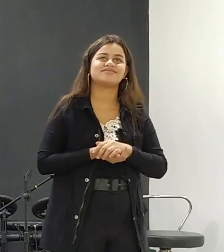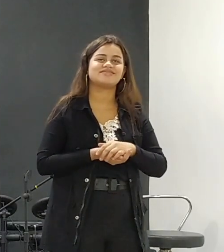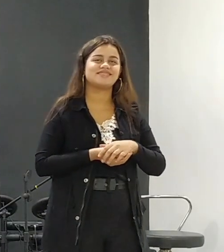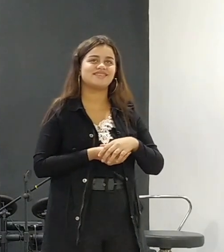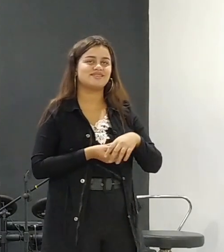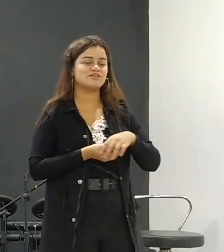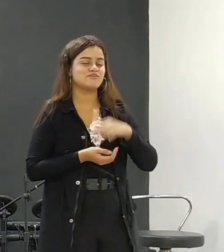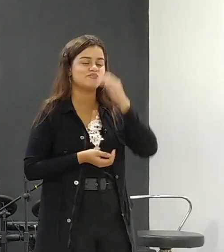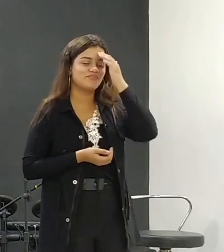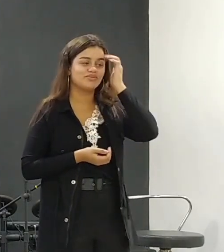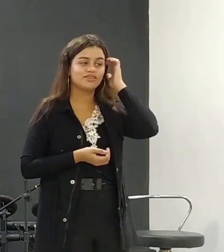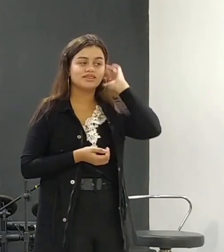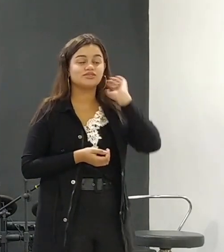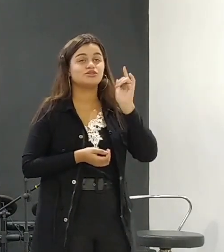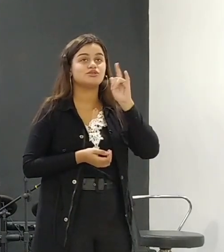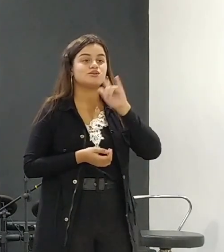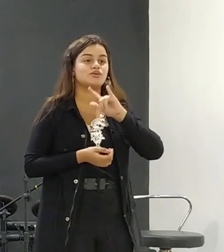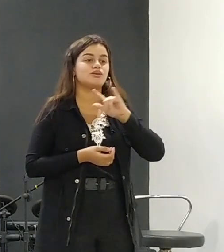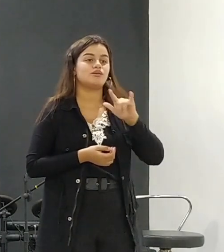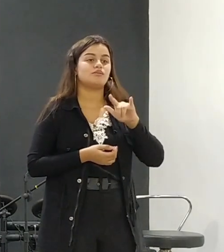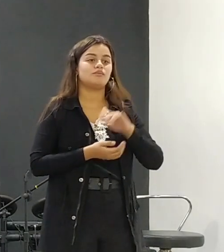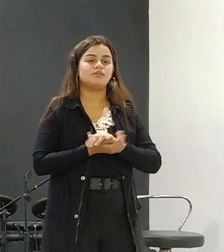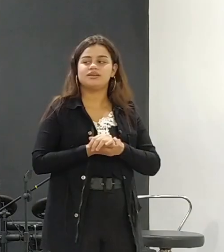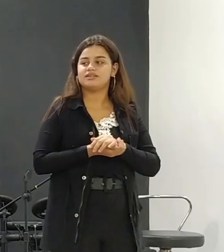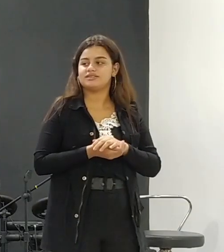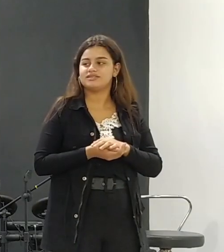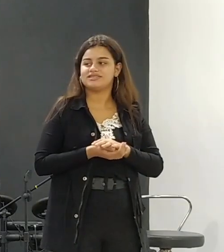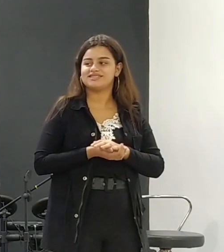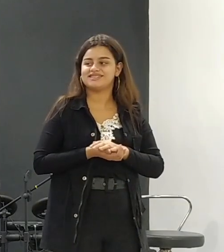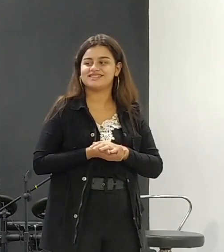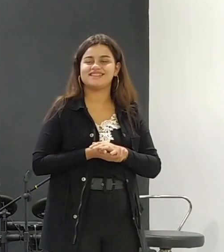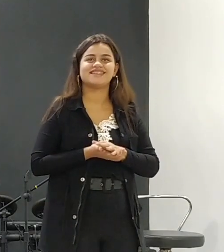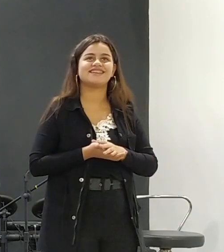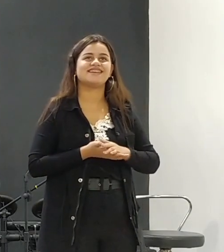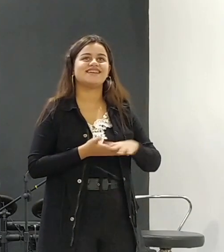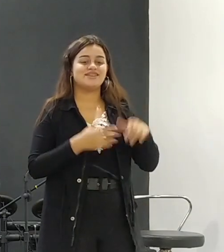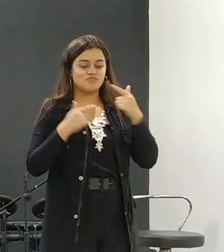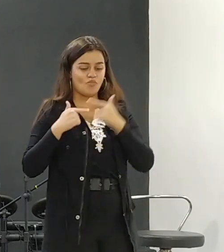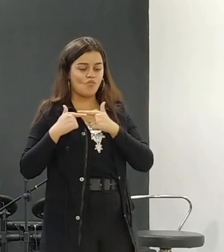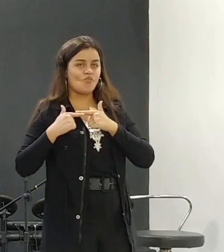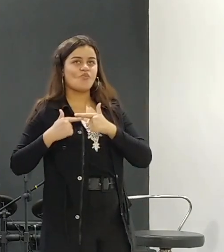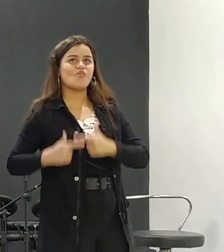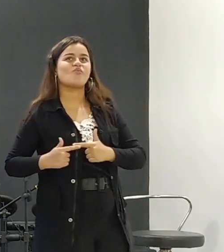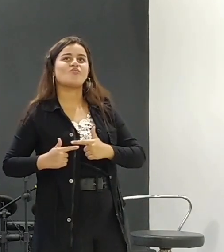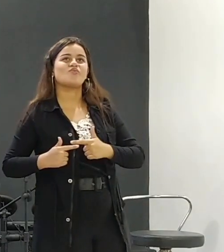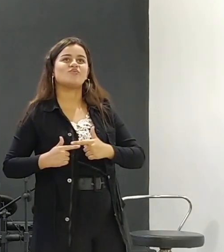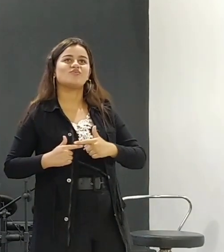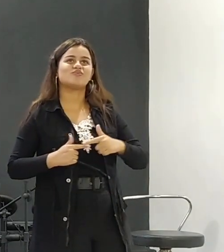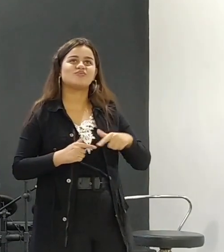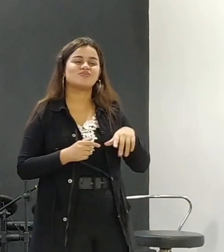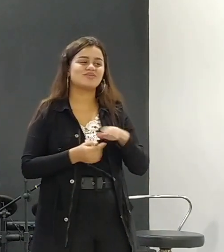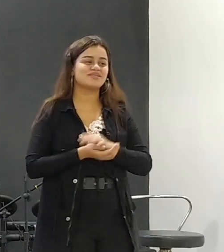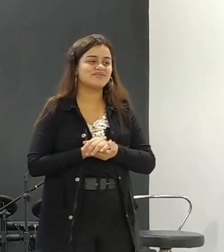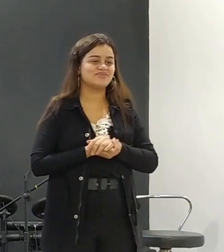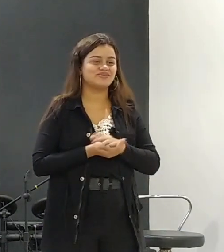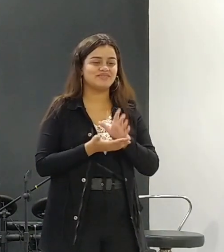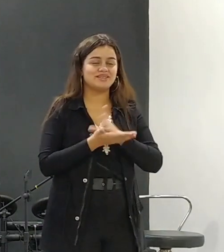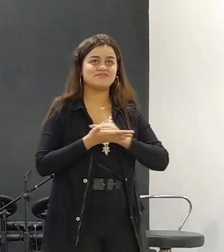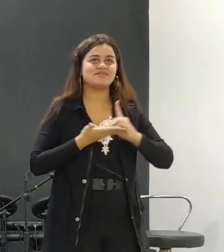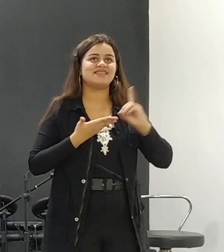amo, minha esposa. Para santificar, purificando-a com a lavagem de água pela palavra,